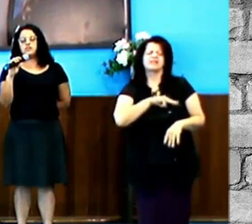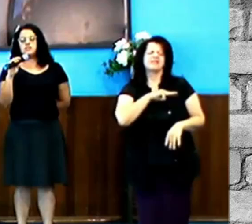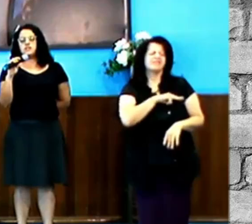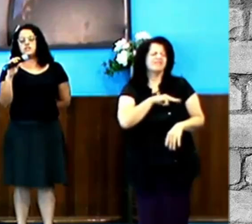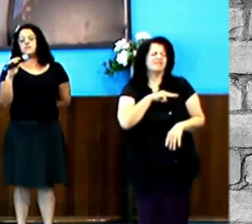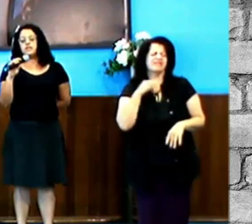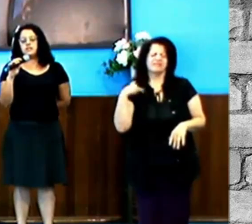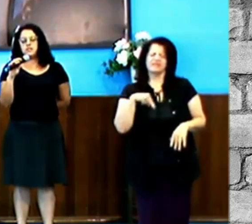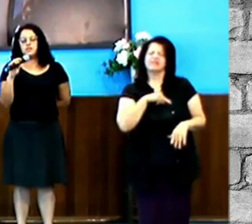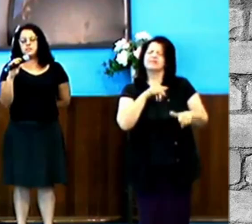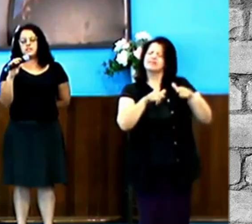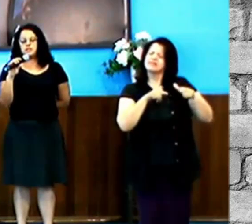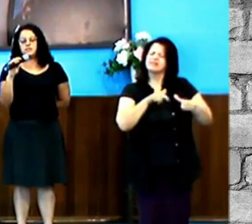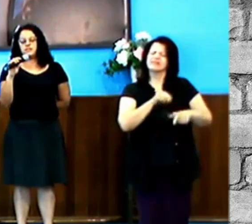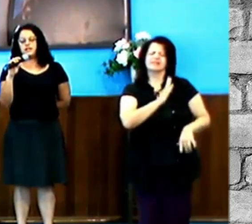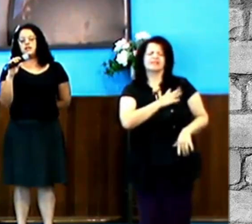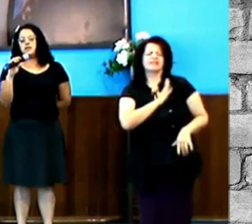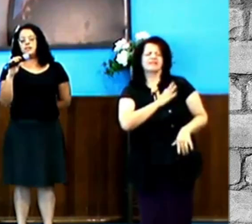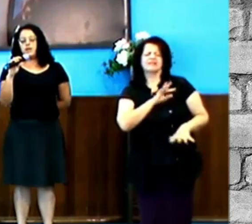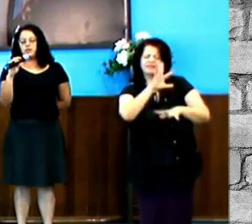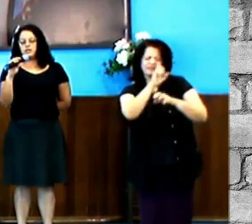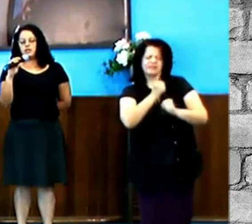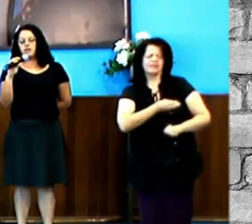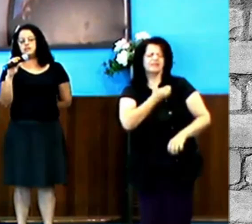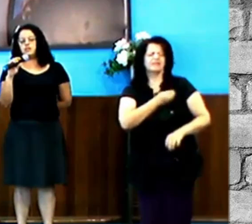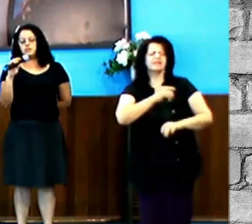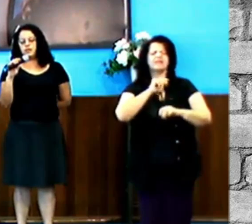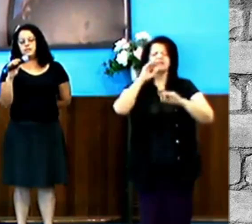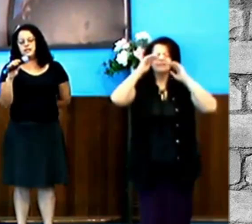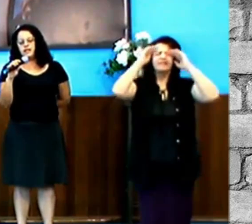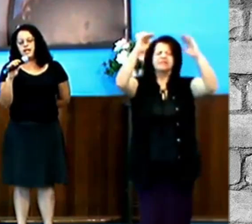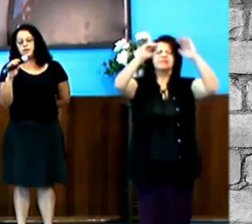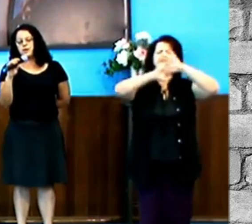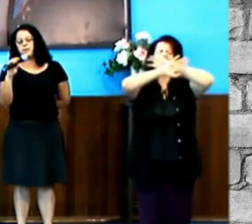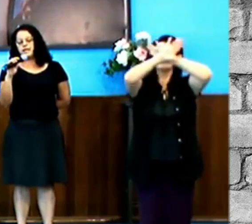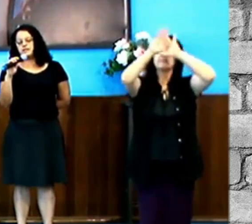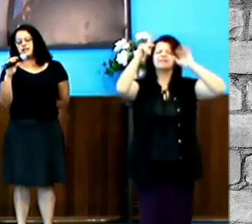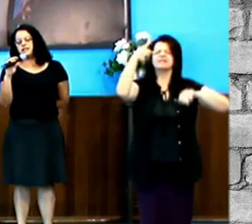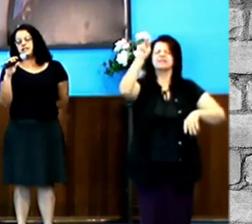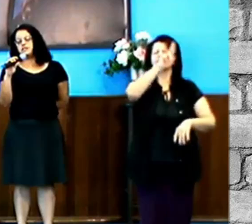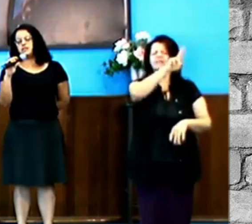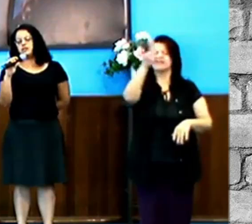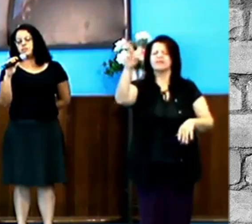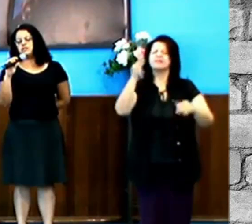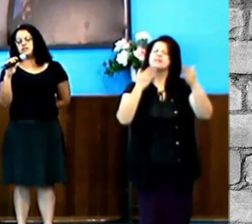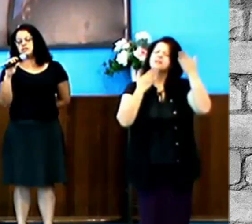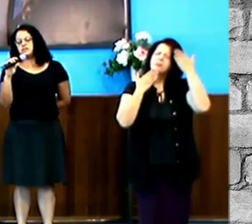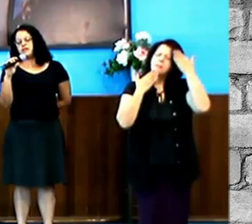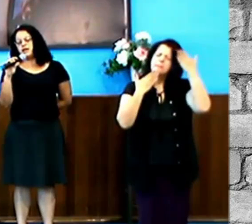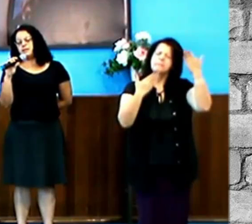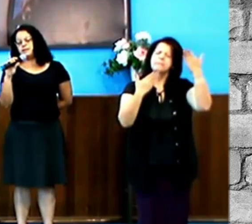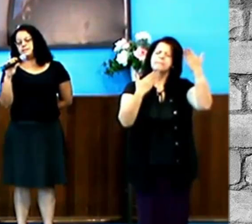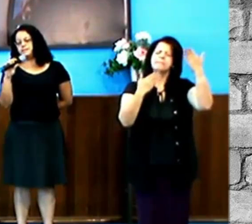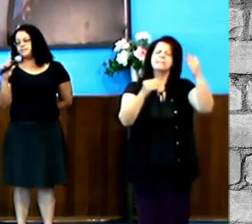nos nossos corações para que nós realmente possamos viver para a honra e glória do Teu nome. É o que eu peço e agradeço em nome de